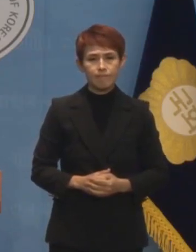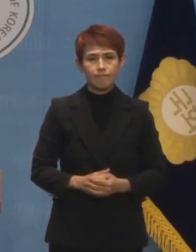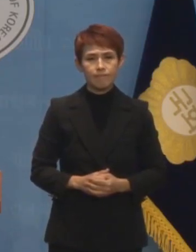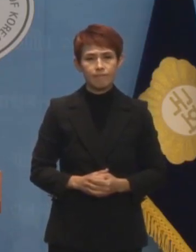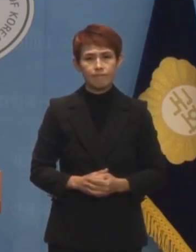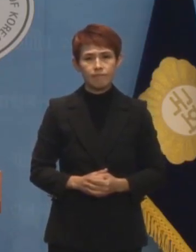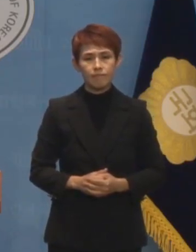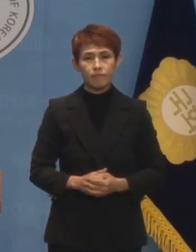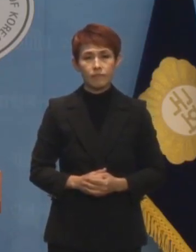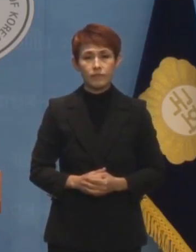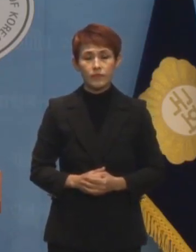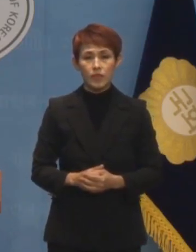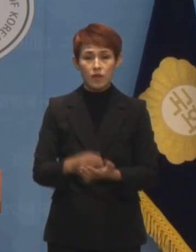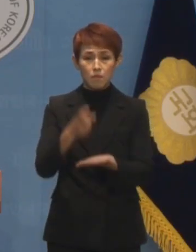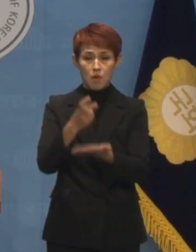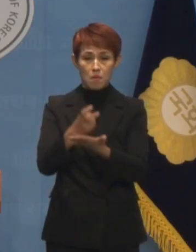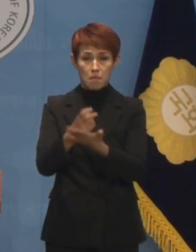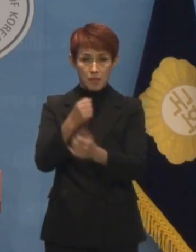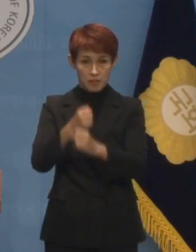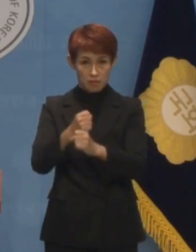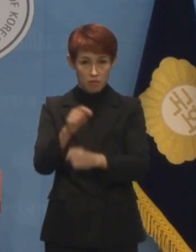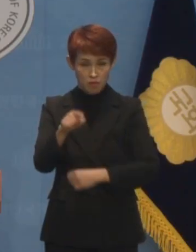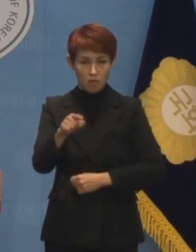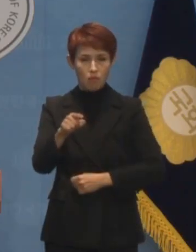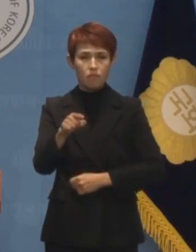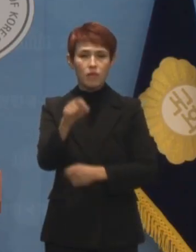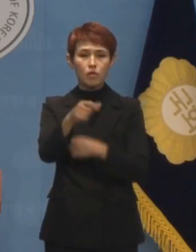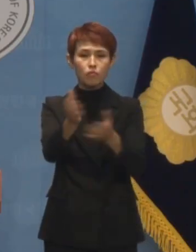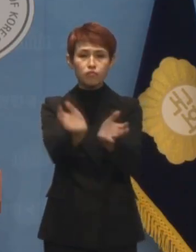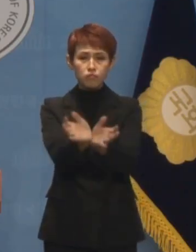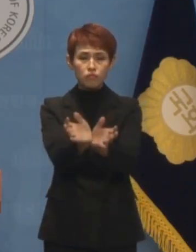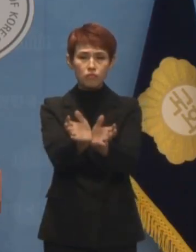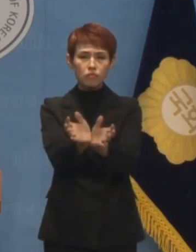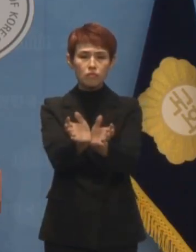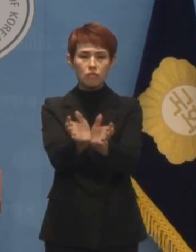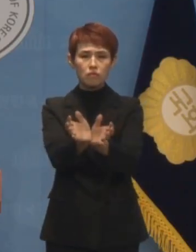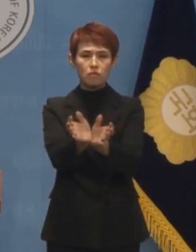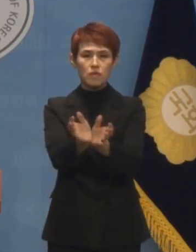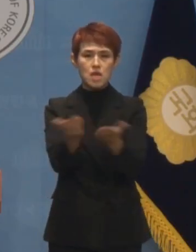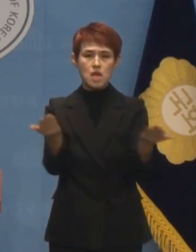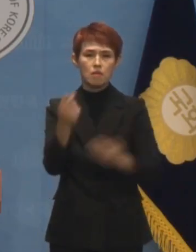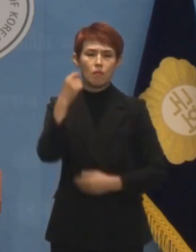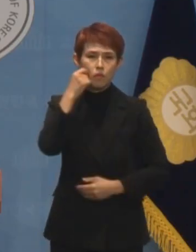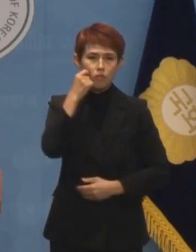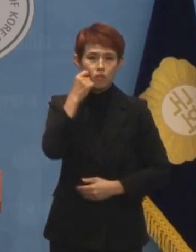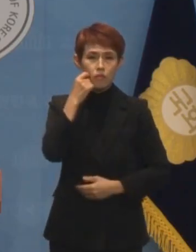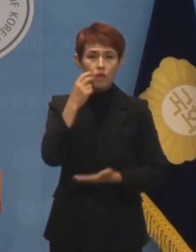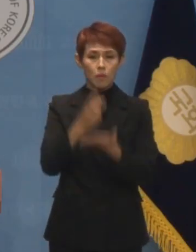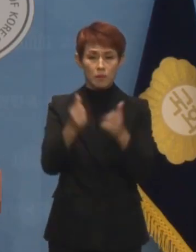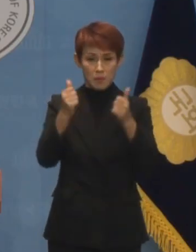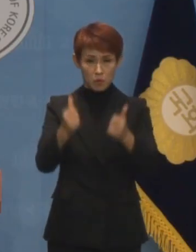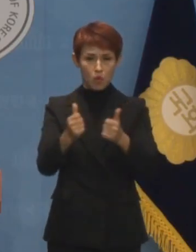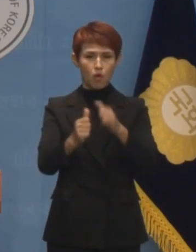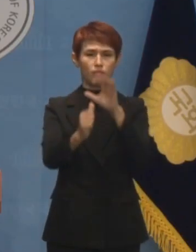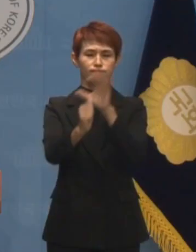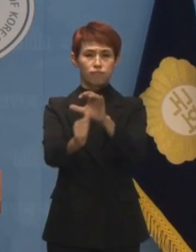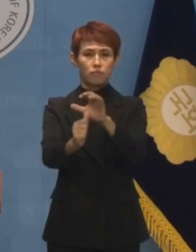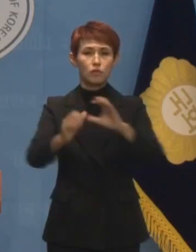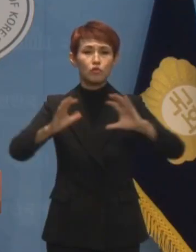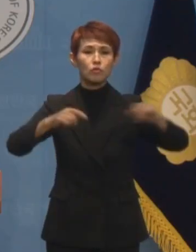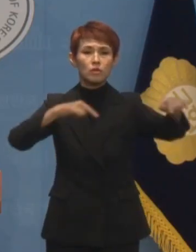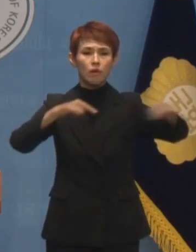입법 권력은 행정부의 기관을 마비시키고 헌법재판소마저 마비시키고